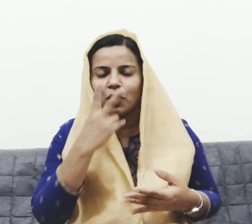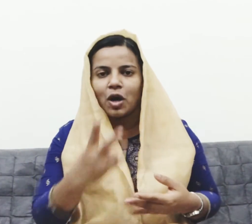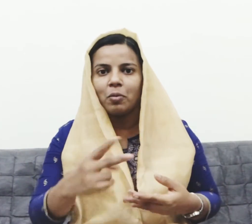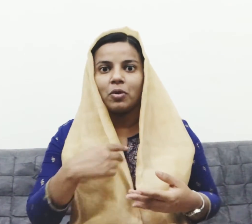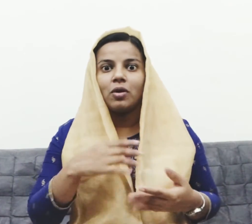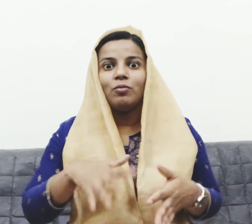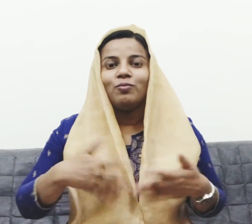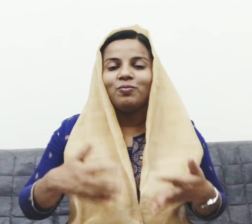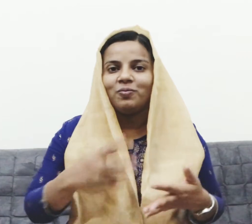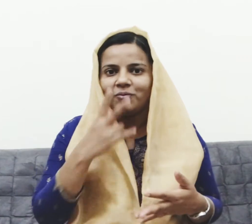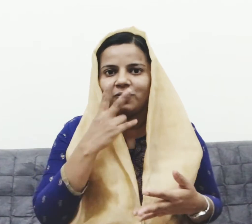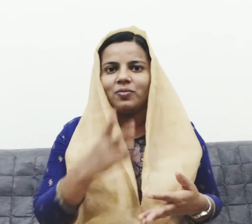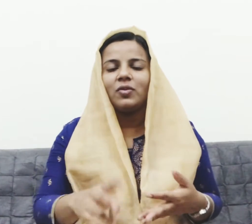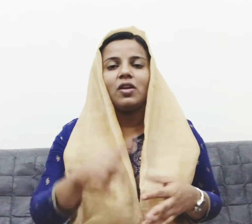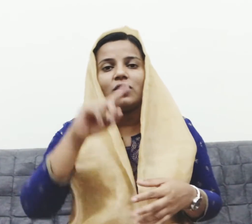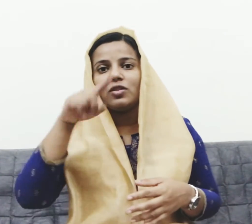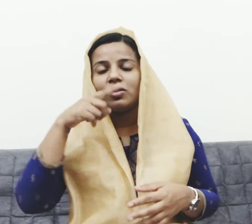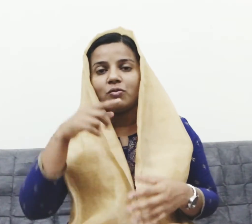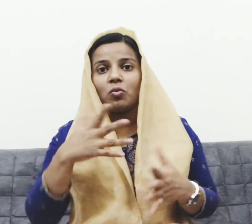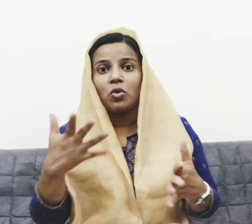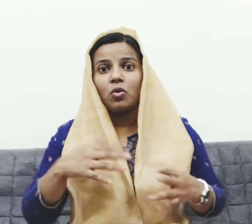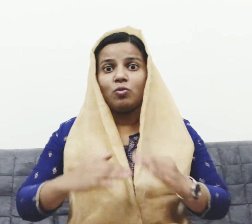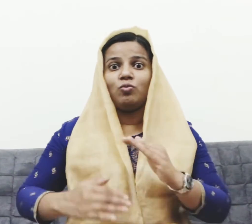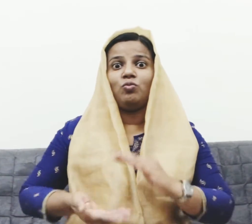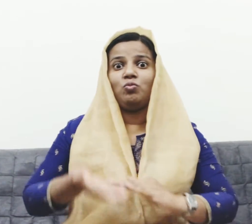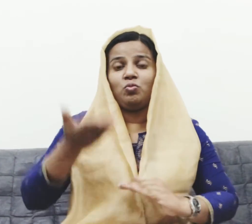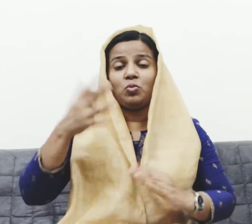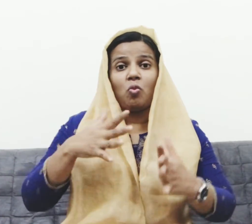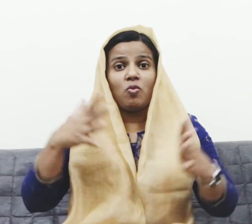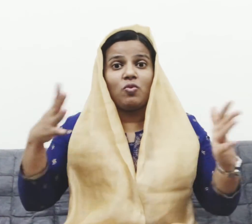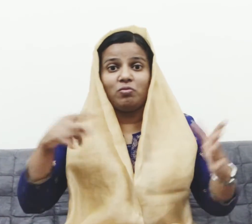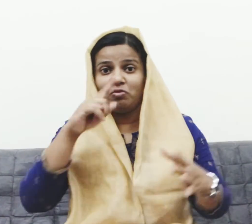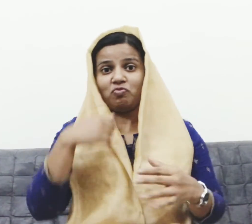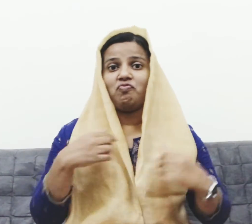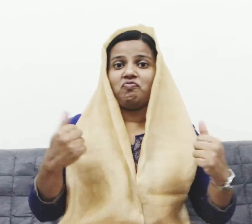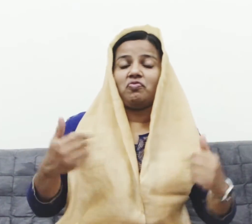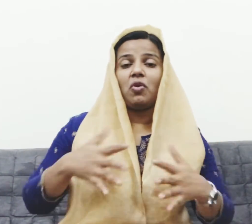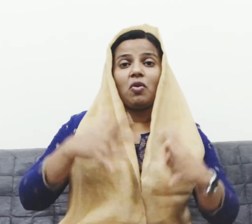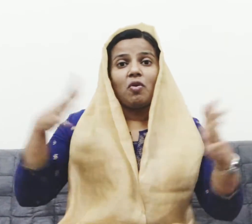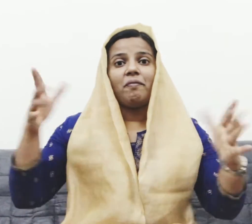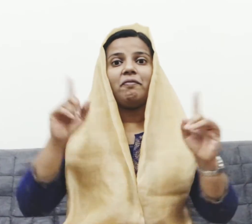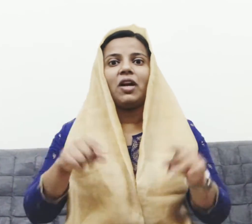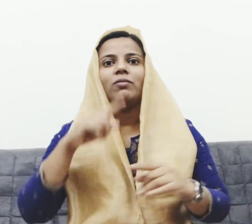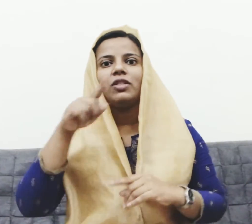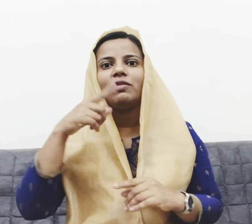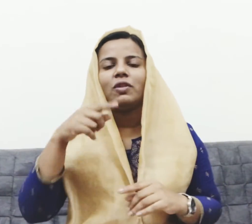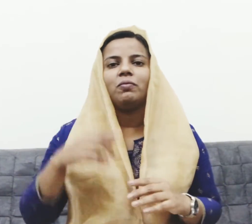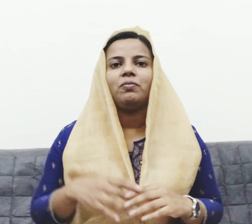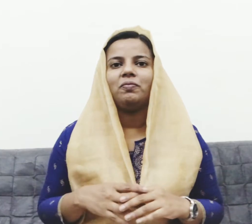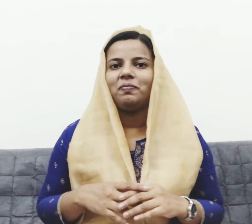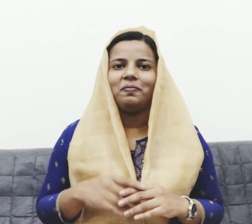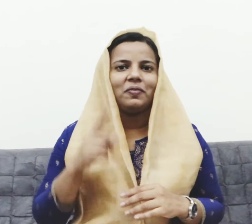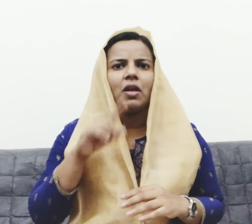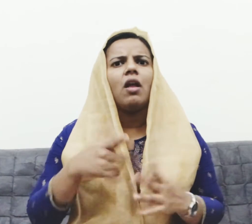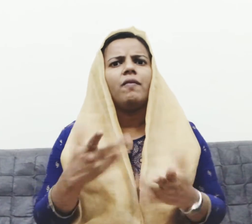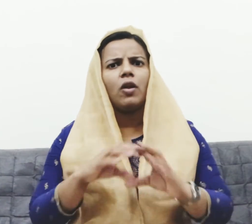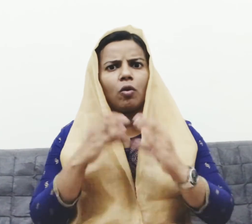കണ്ണുകൊണ്ട് കാണുമ്പോഴുണ്ടാകുന്ന മോഹങ്ങൾ, ജീവനത്തിൻ്റെ പ്രതാപം, ആഡംബരമായ ജീവിതം, ഇതൊക്കെ എവിടെ നിന്നുള്ളതാണ്? ഇതൊക്കെ ലോകത്തിൽ